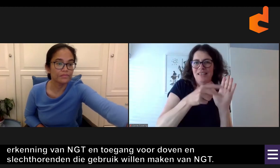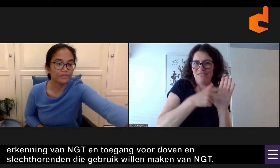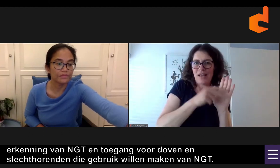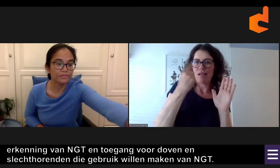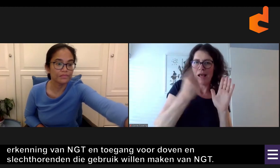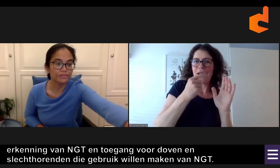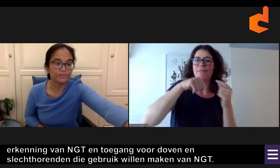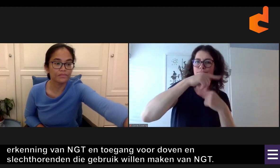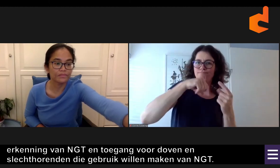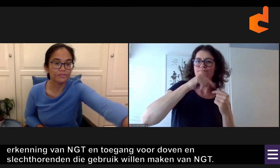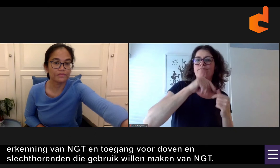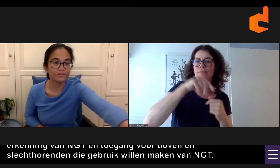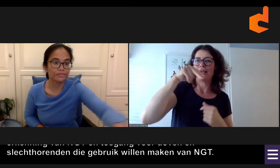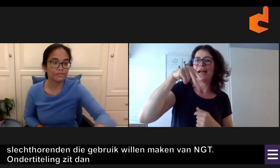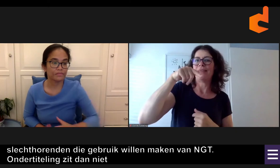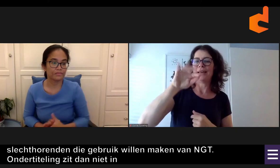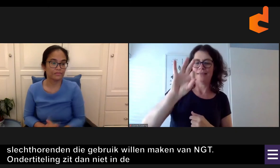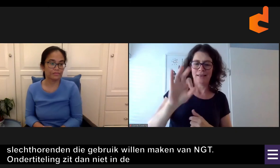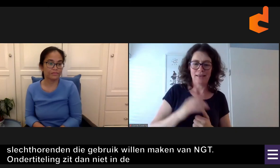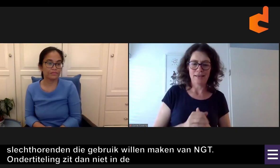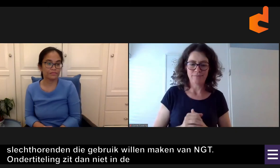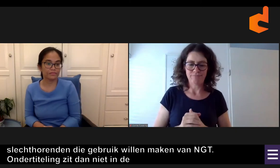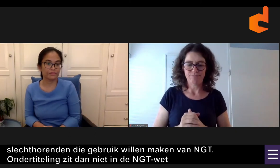Ondertiteling zit dan niet in de NGT-wet, maar de wet gaat echt om NGT.